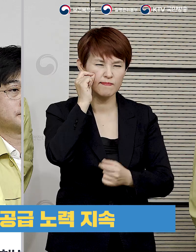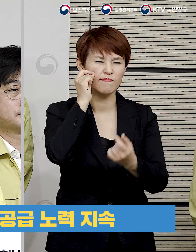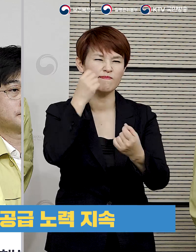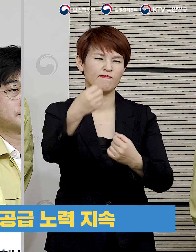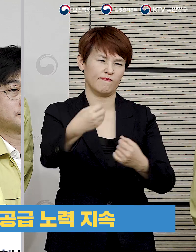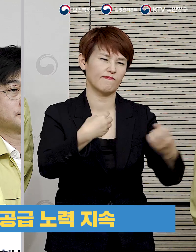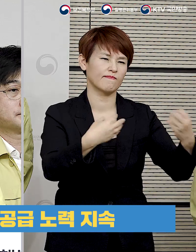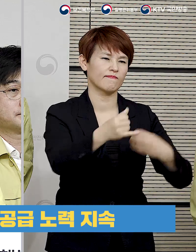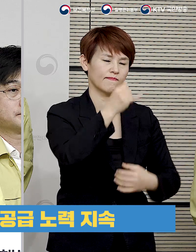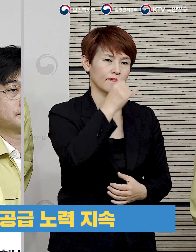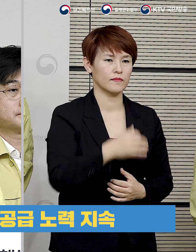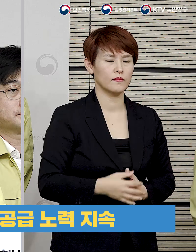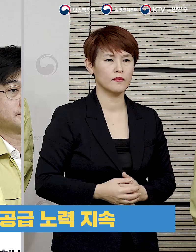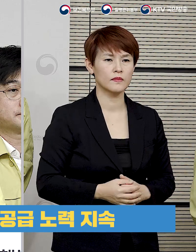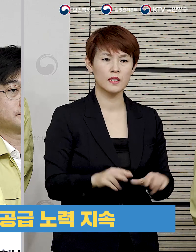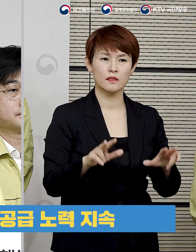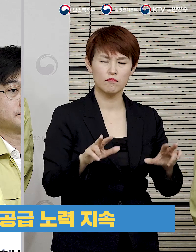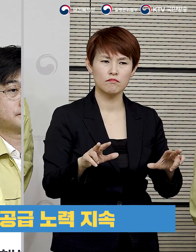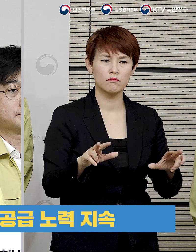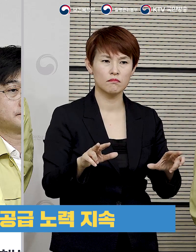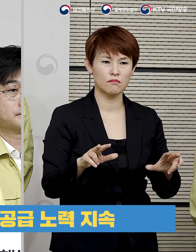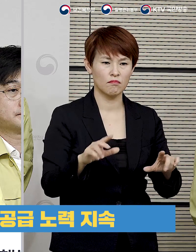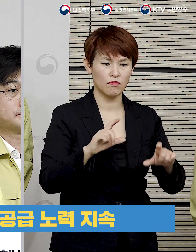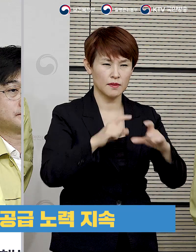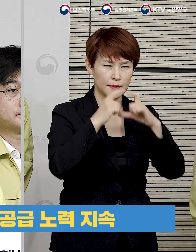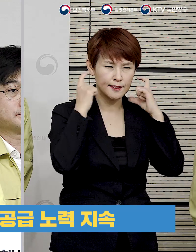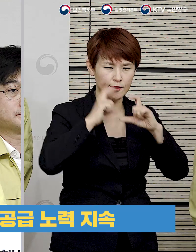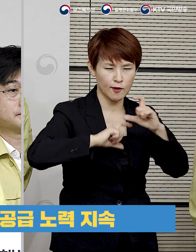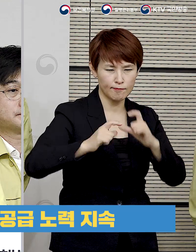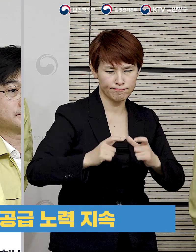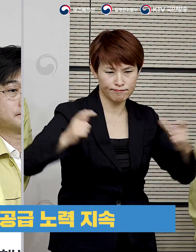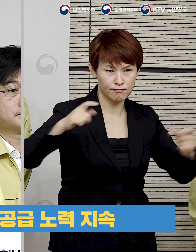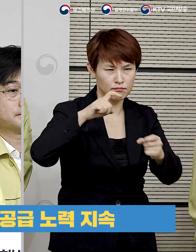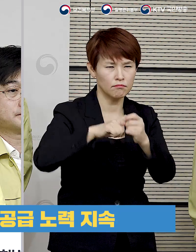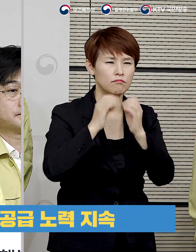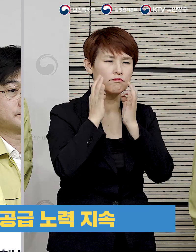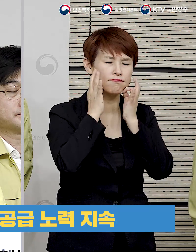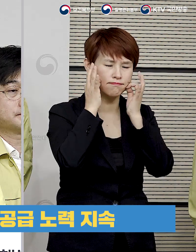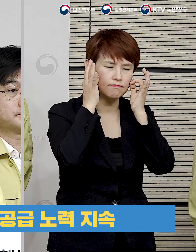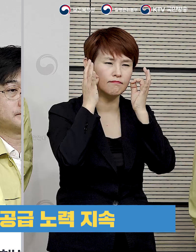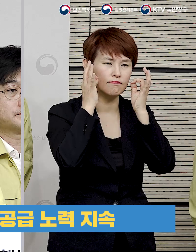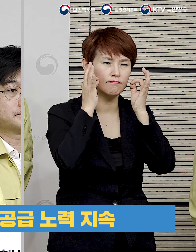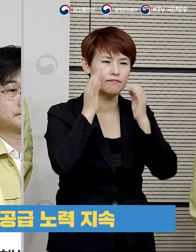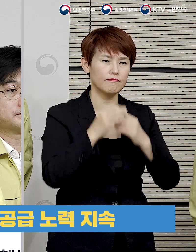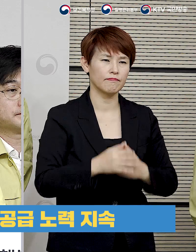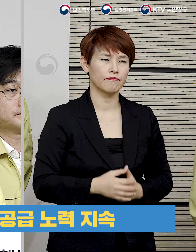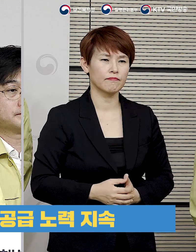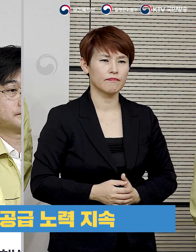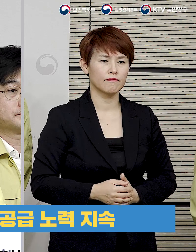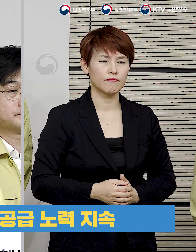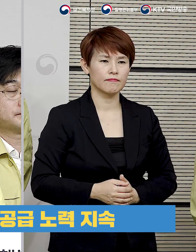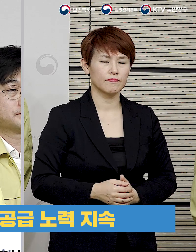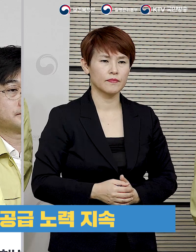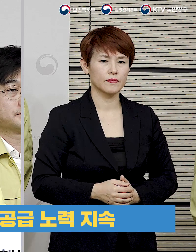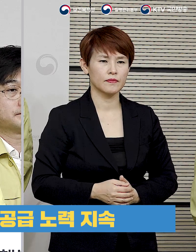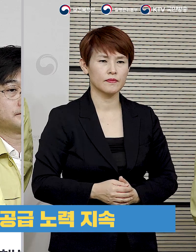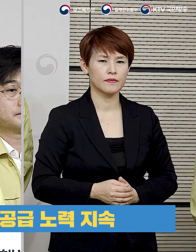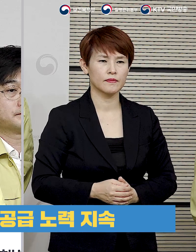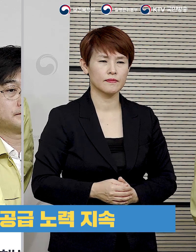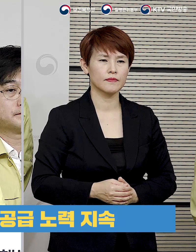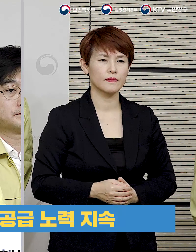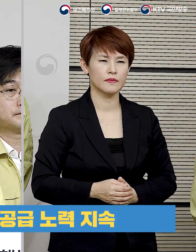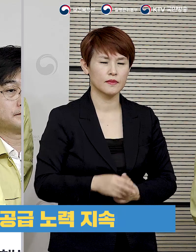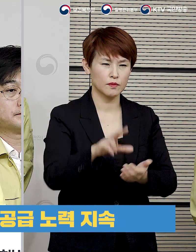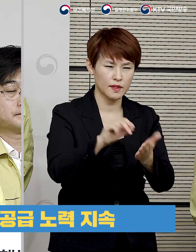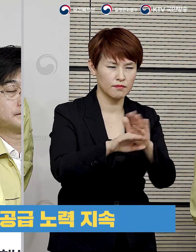좀 부족하다는 얘기들을 하고 계십니다. 그래서 지금 현재 이 상황보다도 마스크를 더 늘리기 위해서 계속 노력할 거고 아마 그래서 이런 부분들을